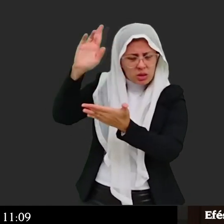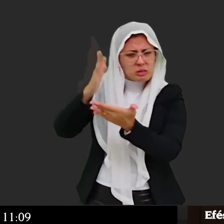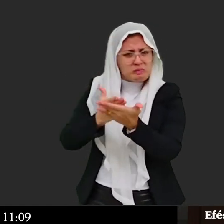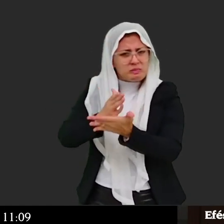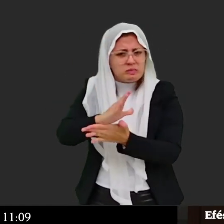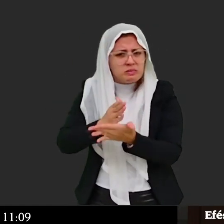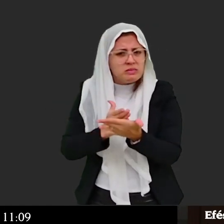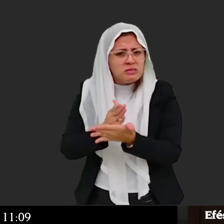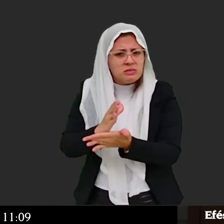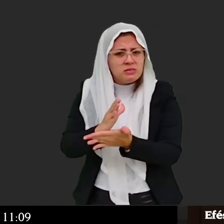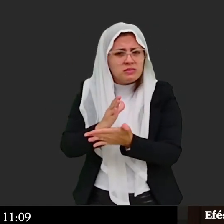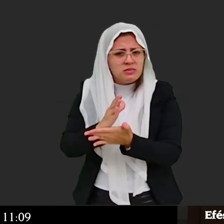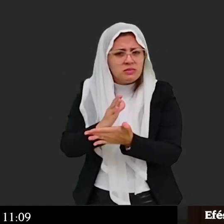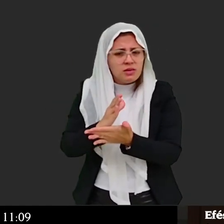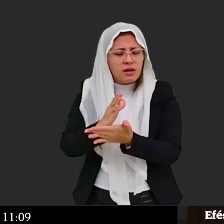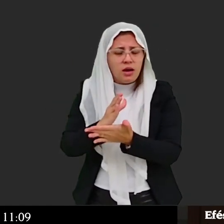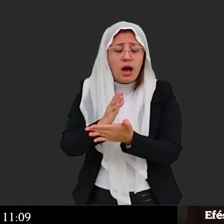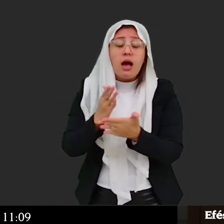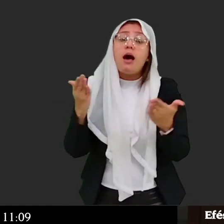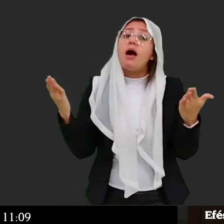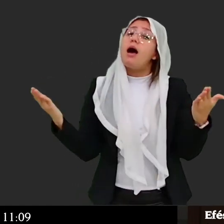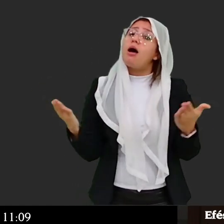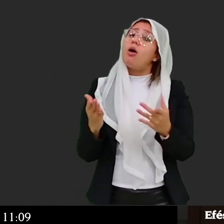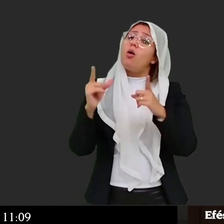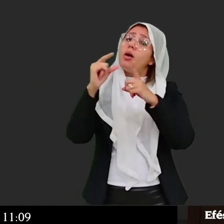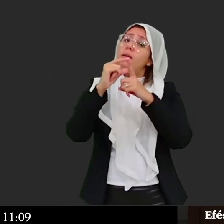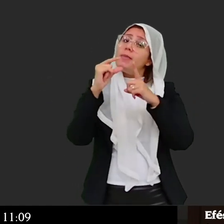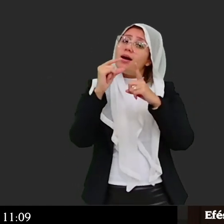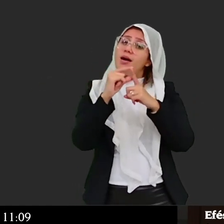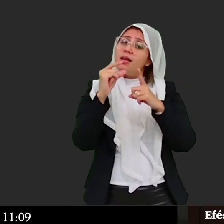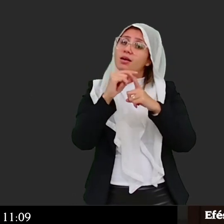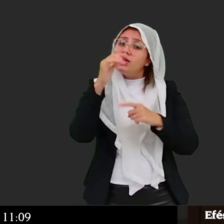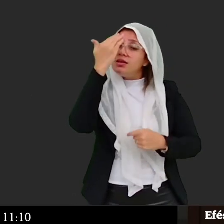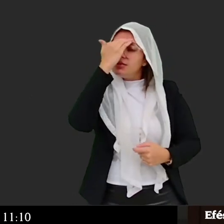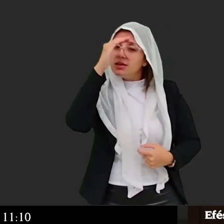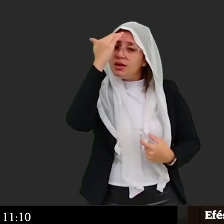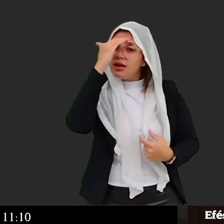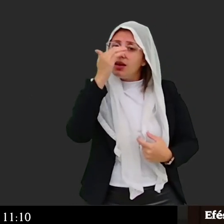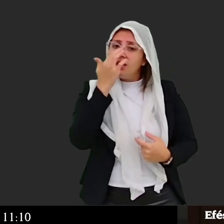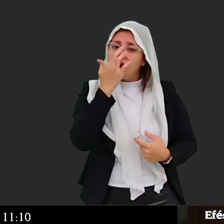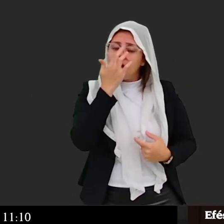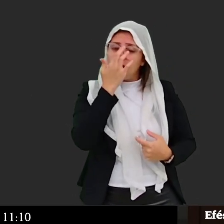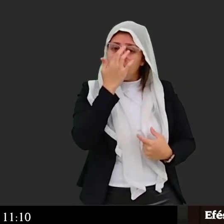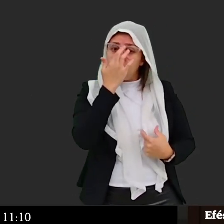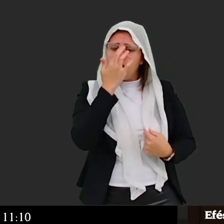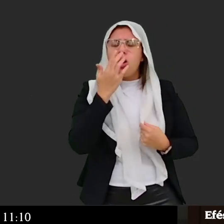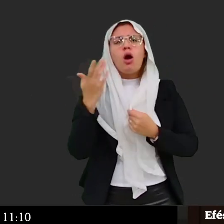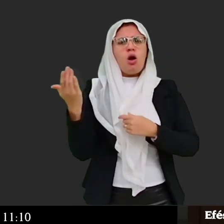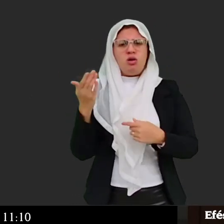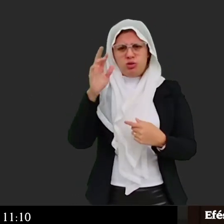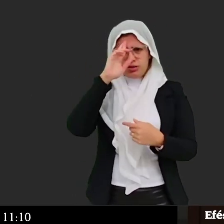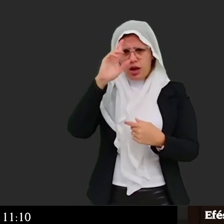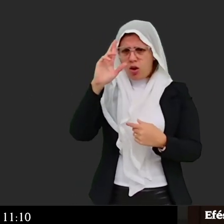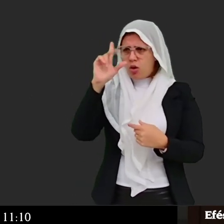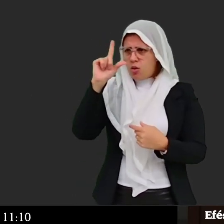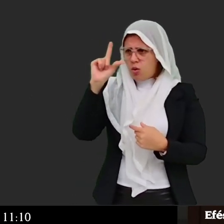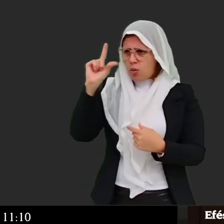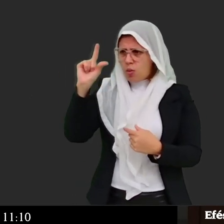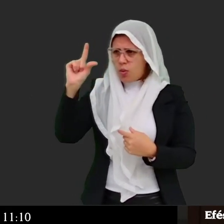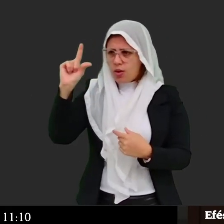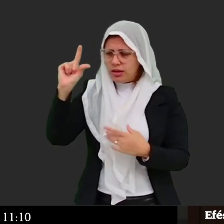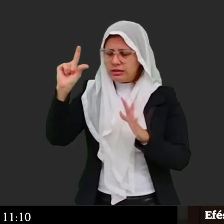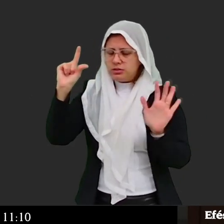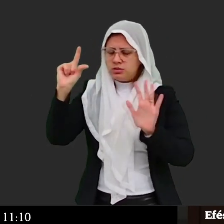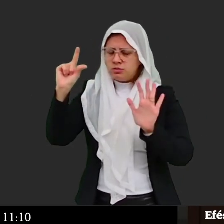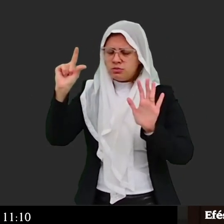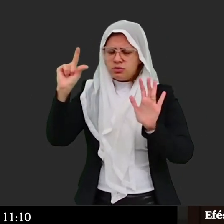estiver, lembre desta palavra nesta manhã, que antes que o Senhor vá embora, mande embora